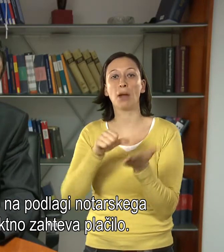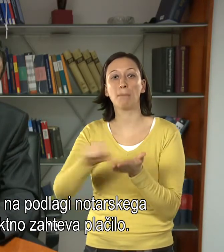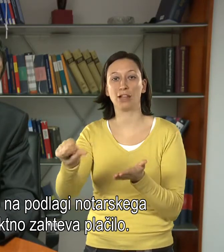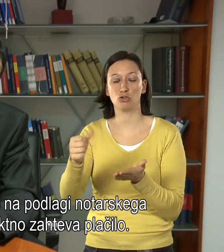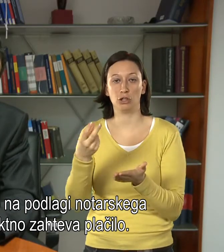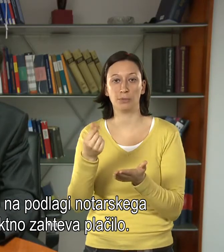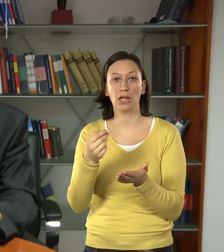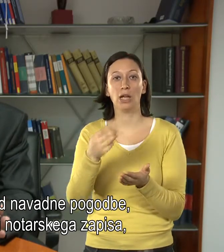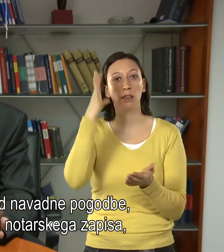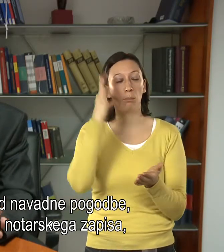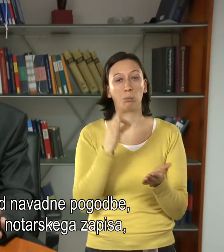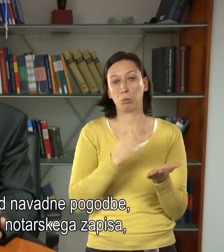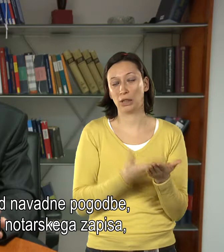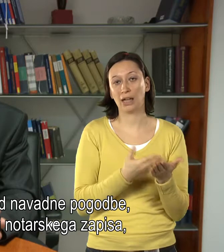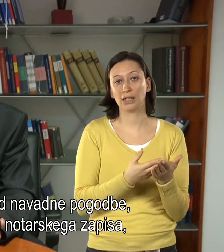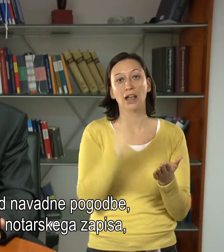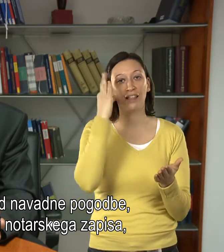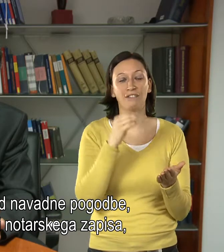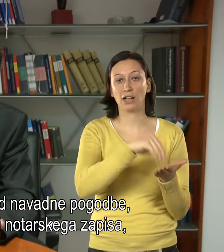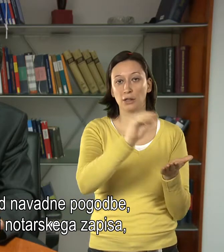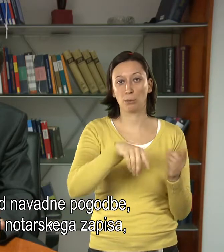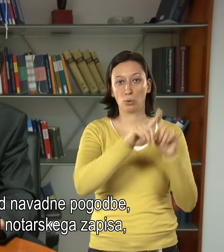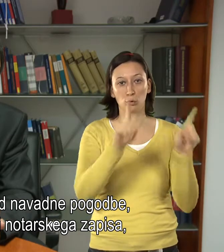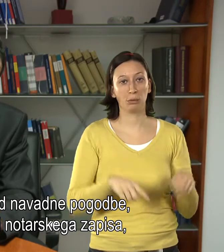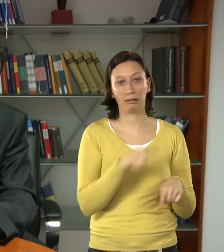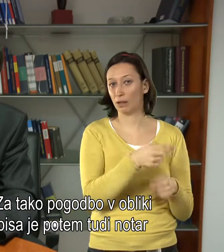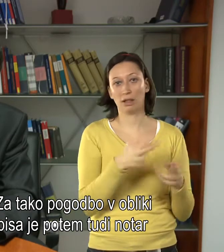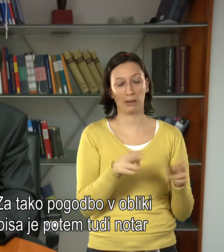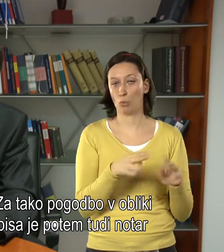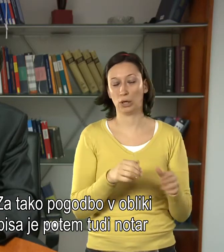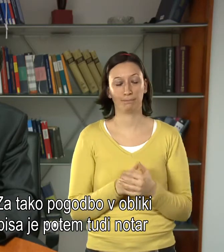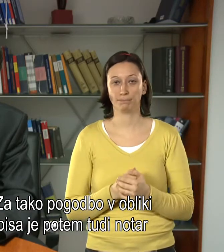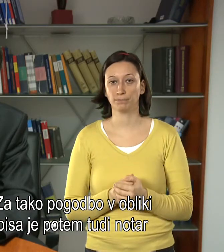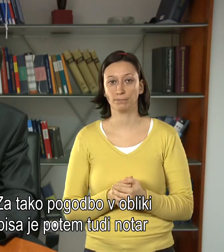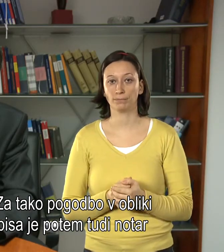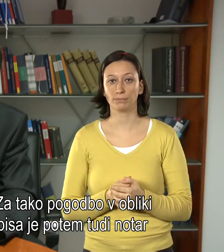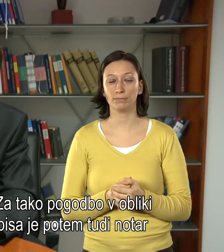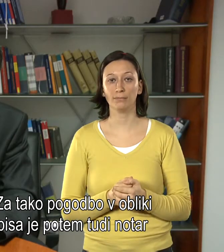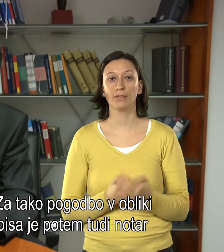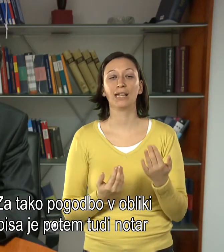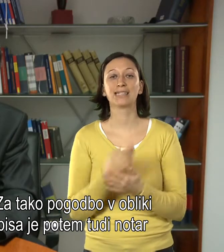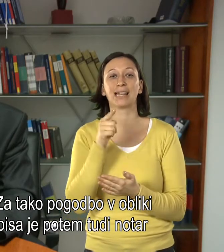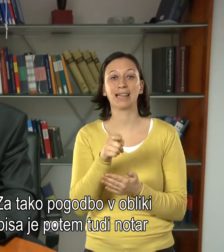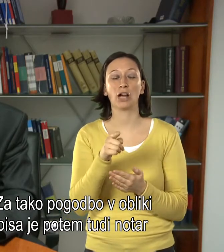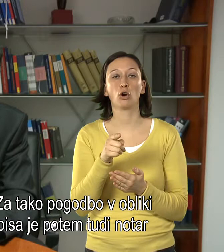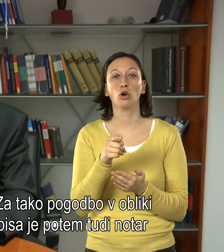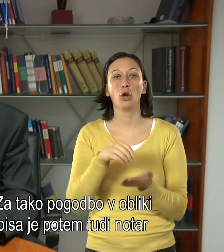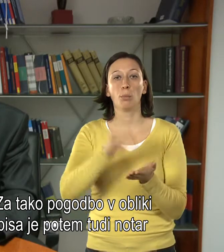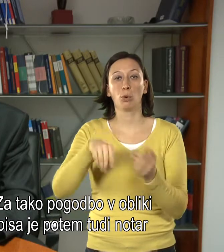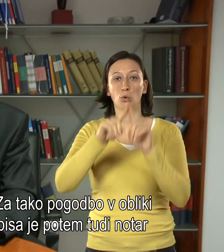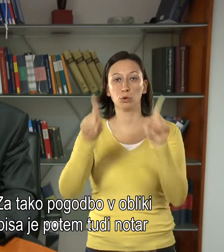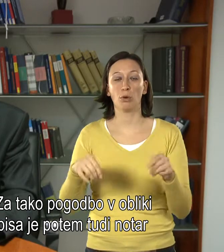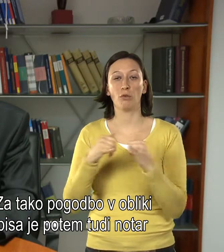plačilo. Na podlagi navadne pogodbe, ki ni v obliki notarskega zapisa, tega ne more. In za tako pogodbo v